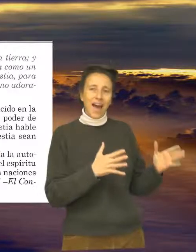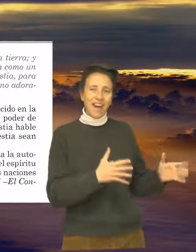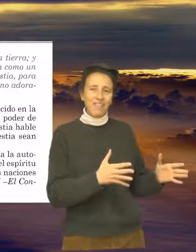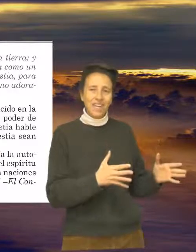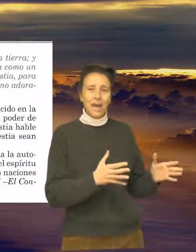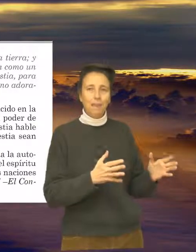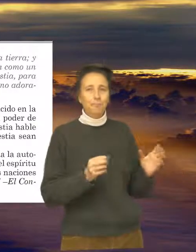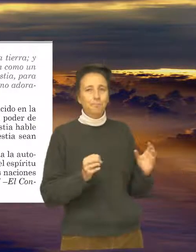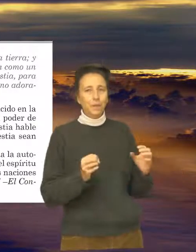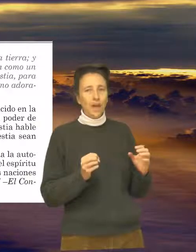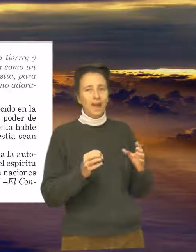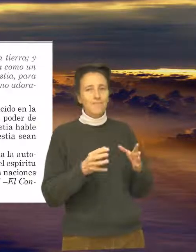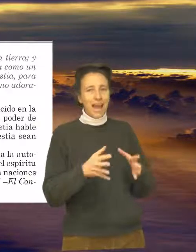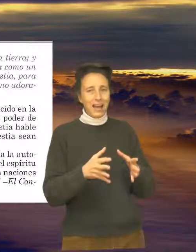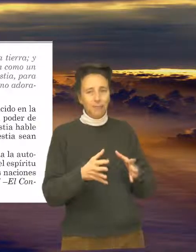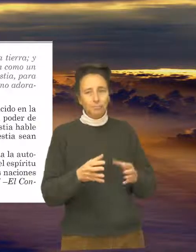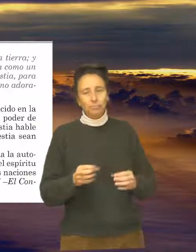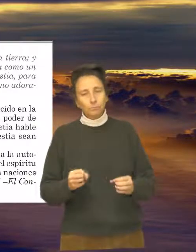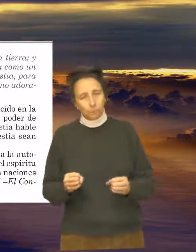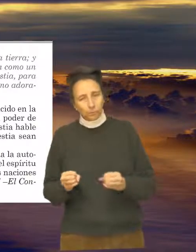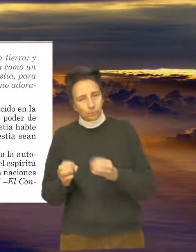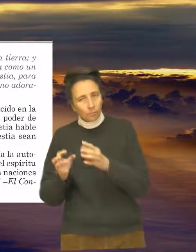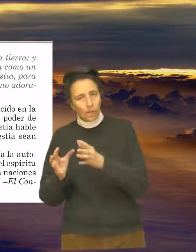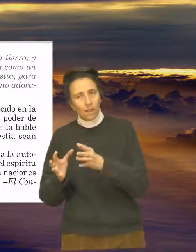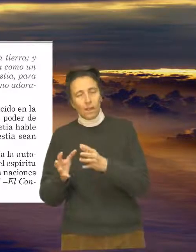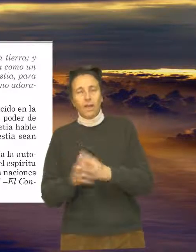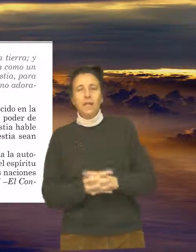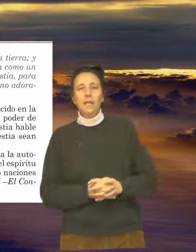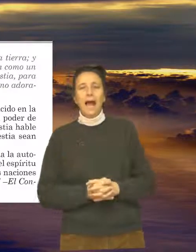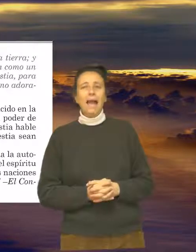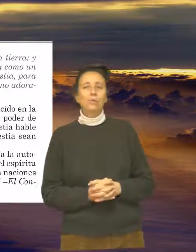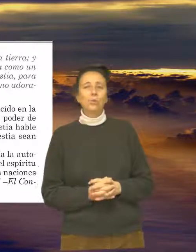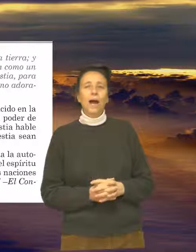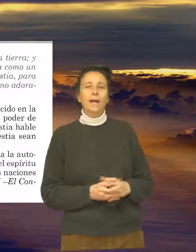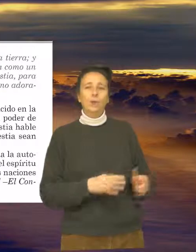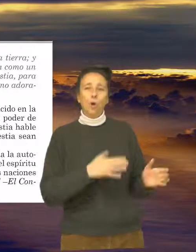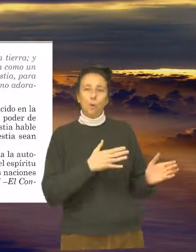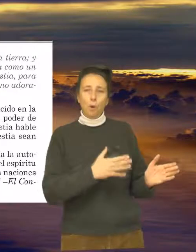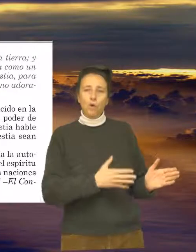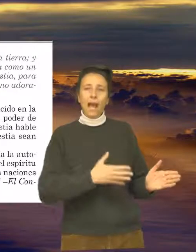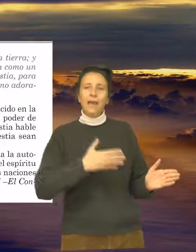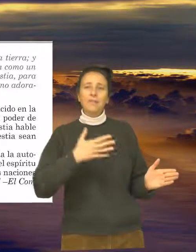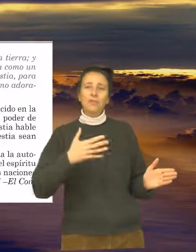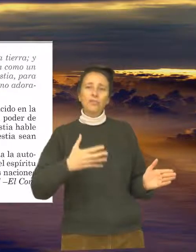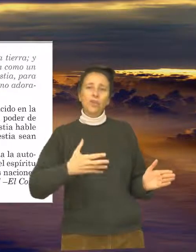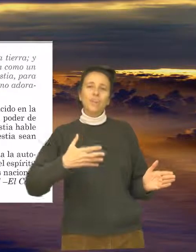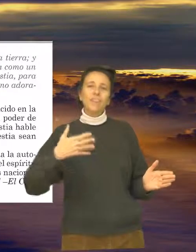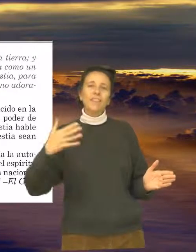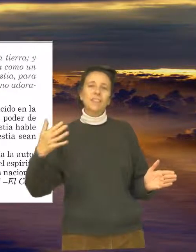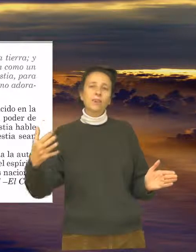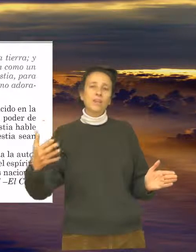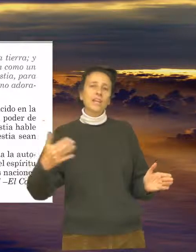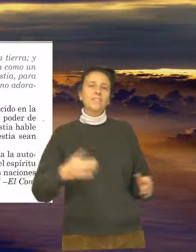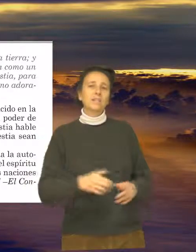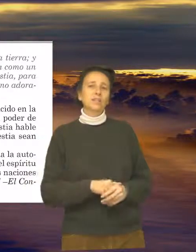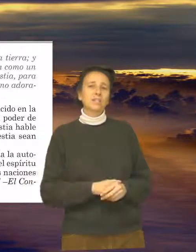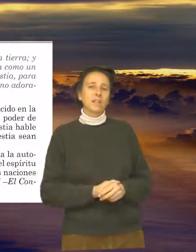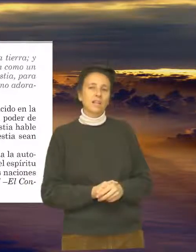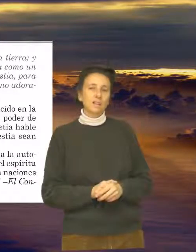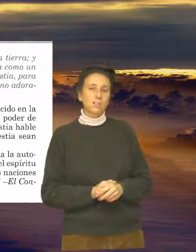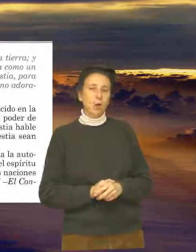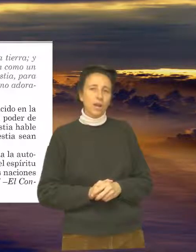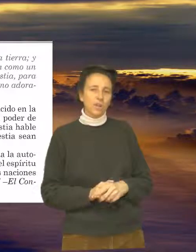ese dar vida, hablar y actuar como una evolución dentro de